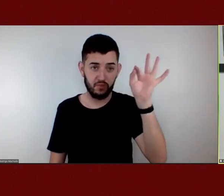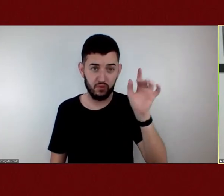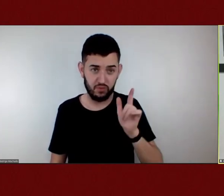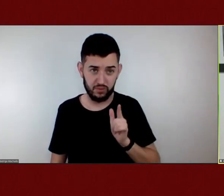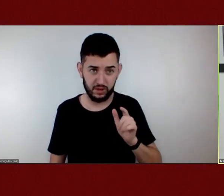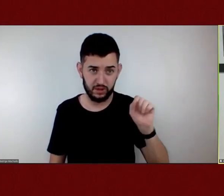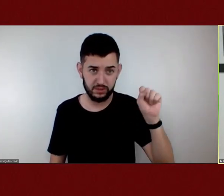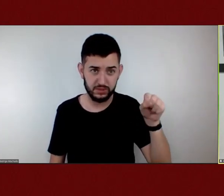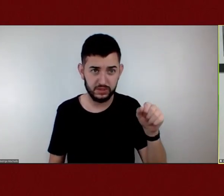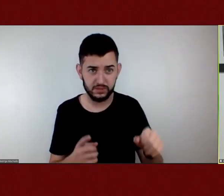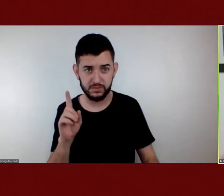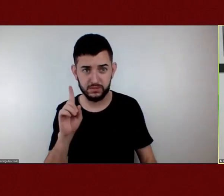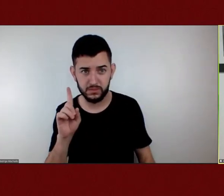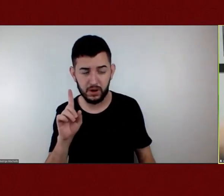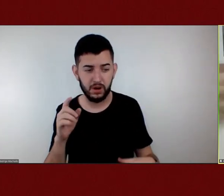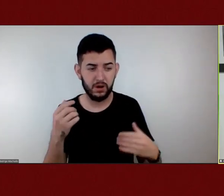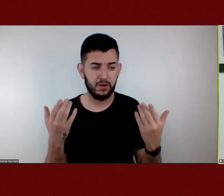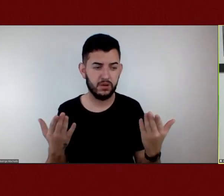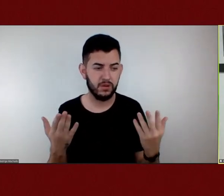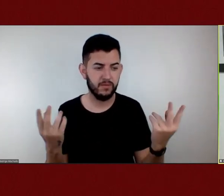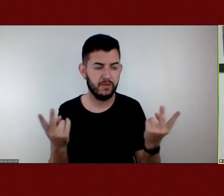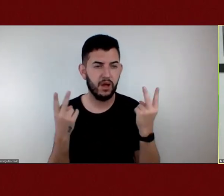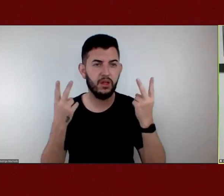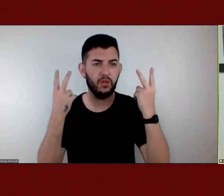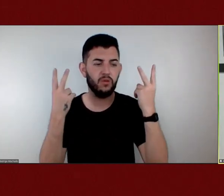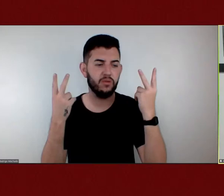nossos valores podem ser, por nós,